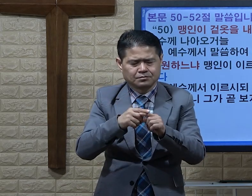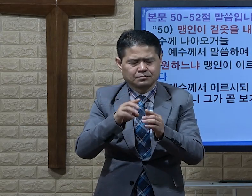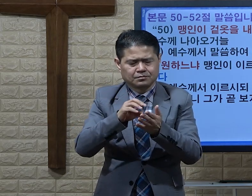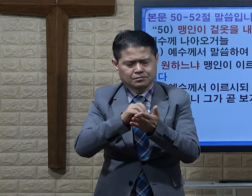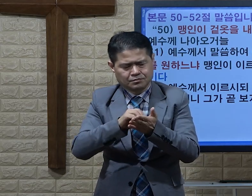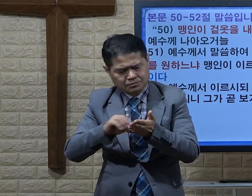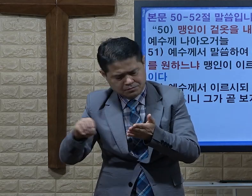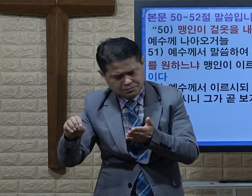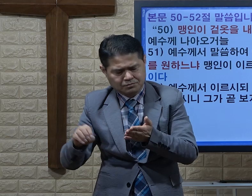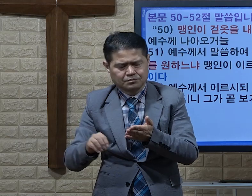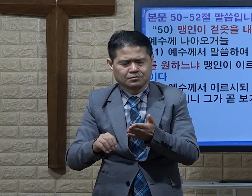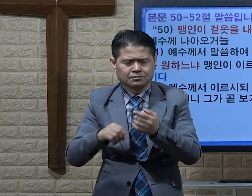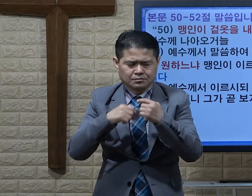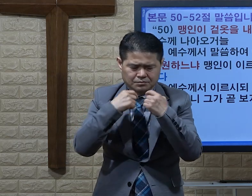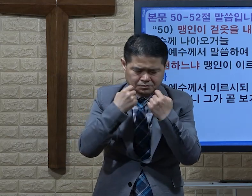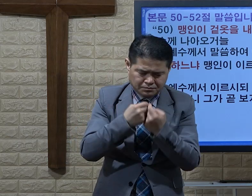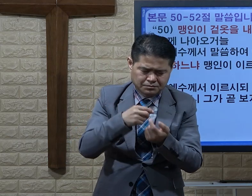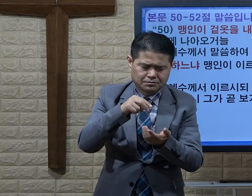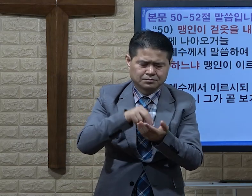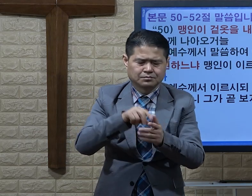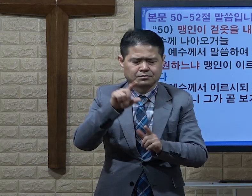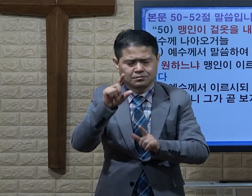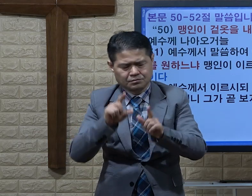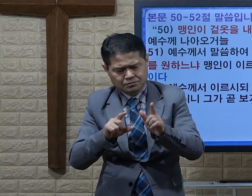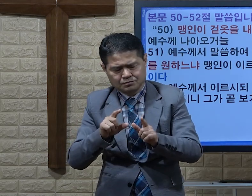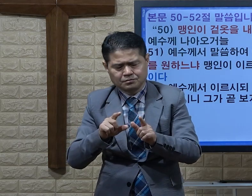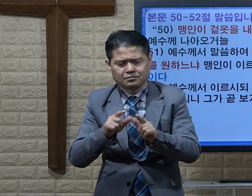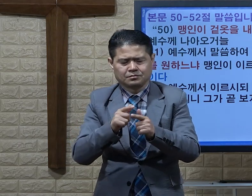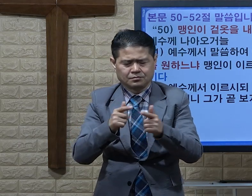갑자기 교회를 떠나버리거나 이 개인사들로